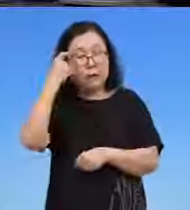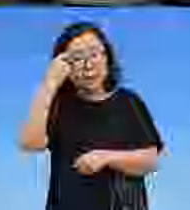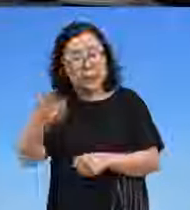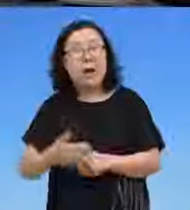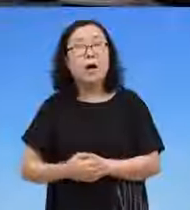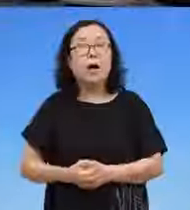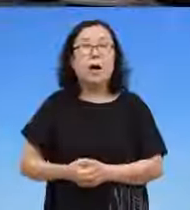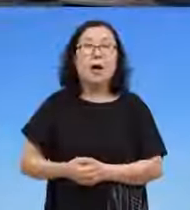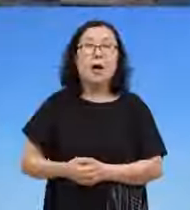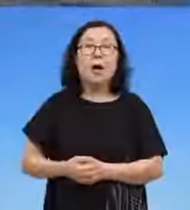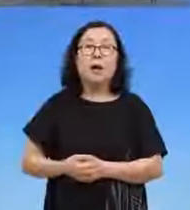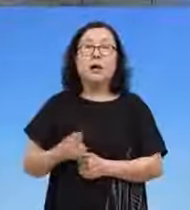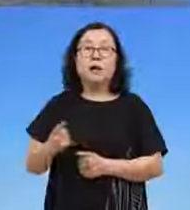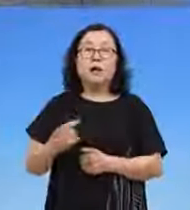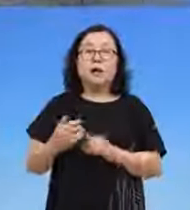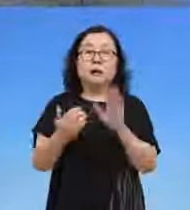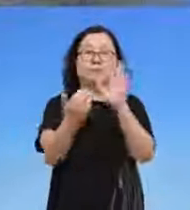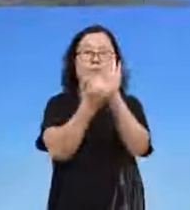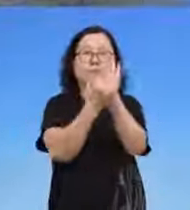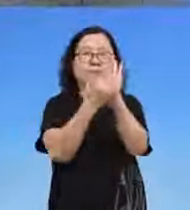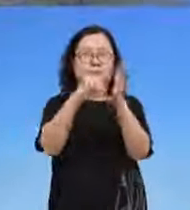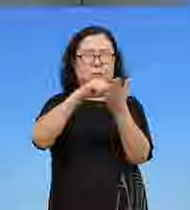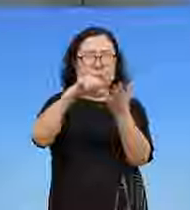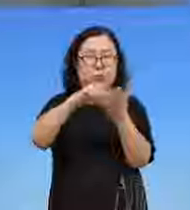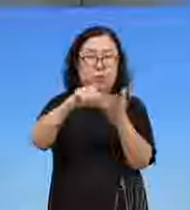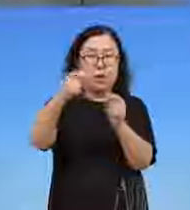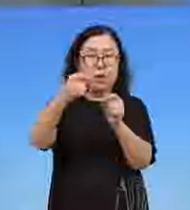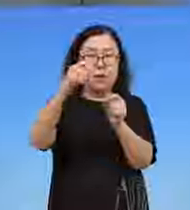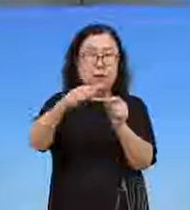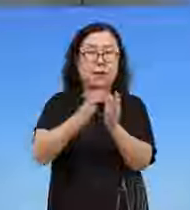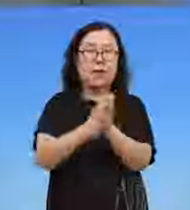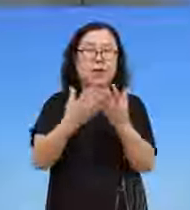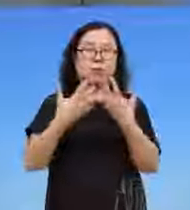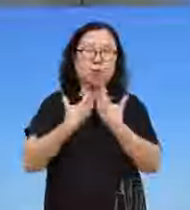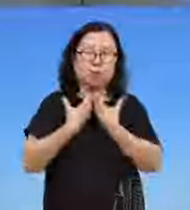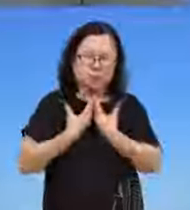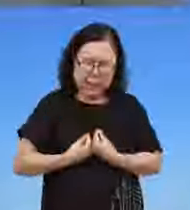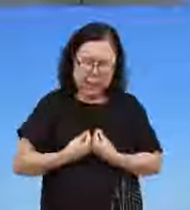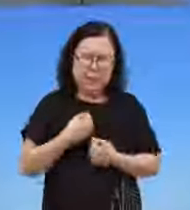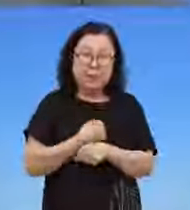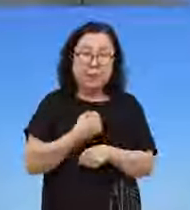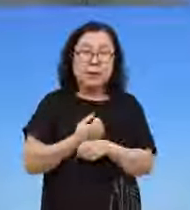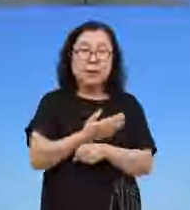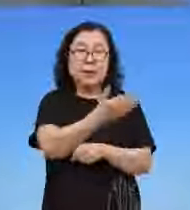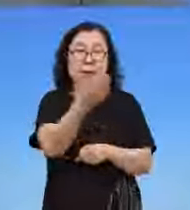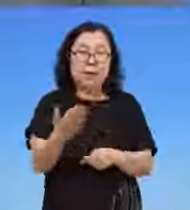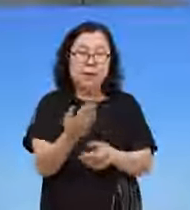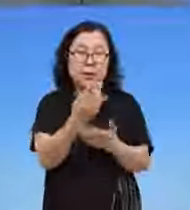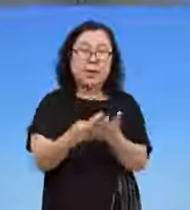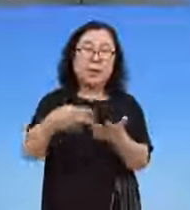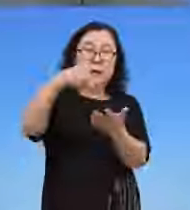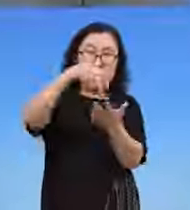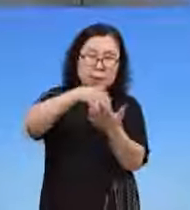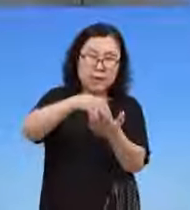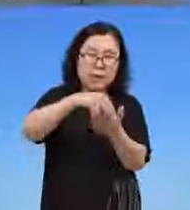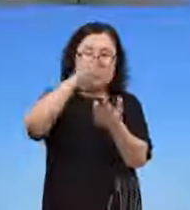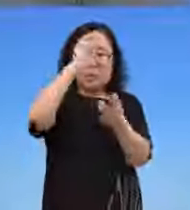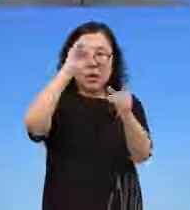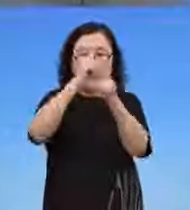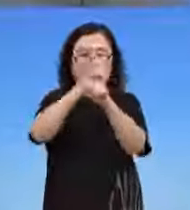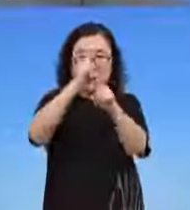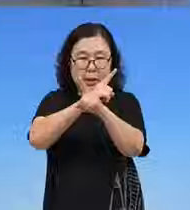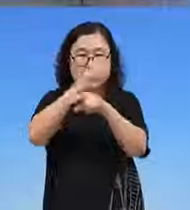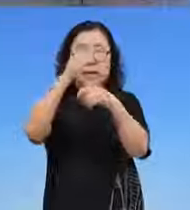잃어버리셨는지 모르지만 여러분, 그 장애물 앞에서 주저앉아 있는 여러분을 이렇게 세우시는,